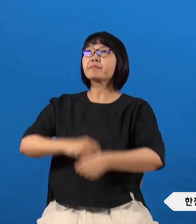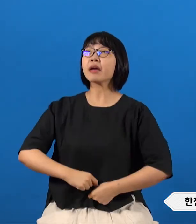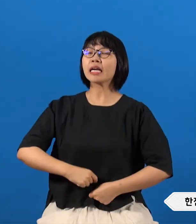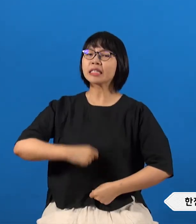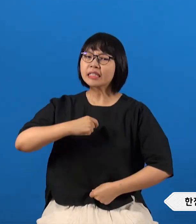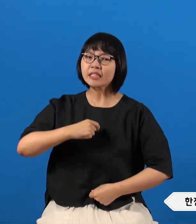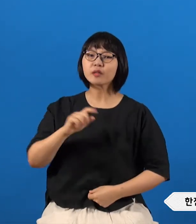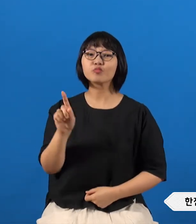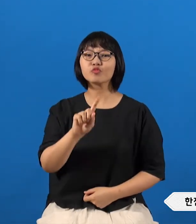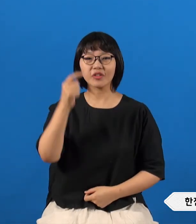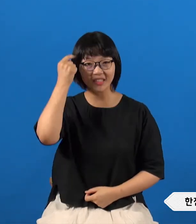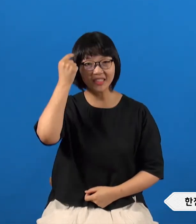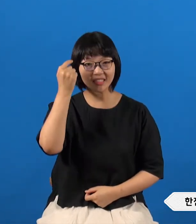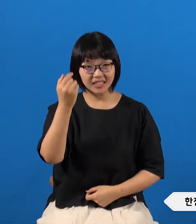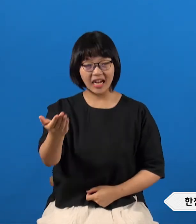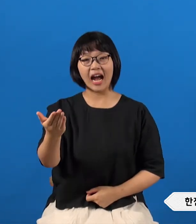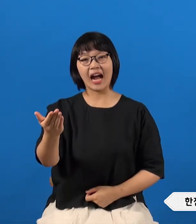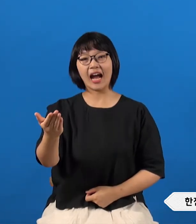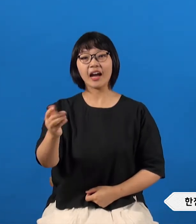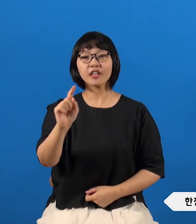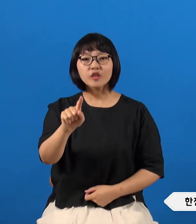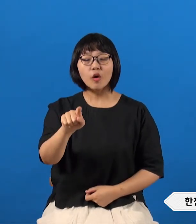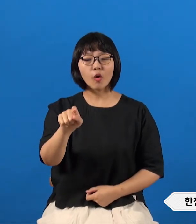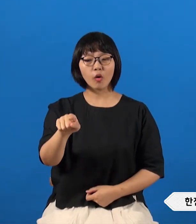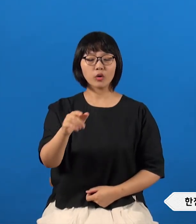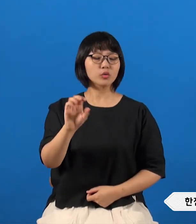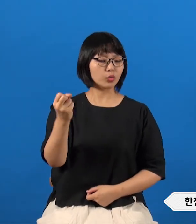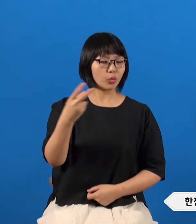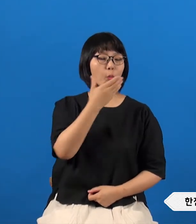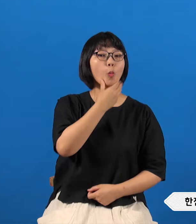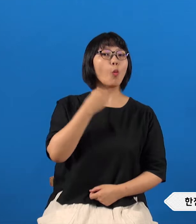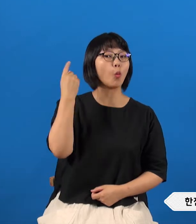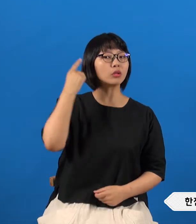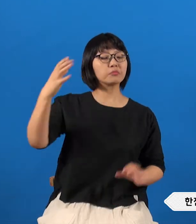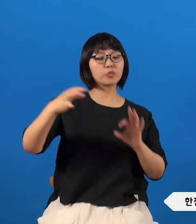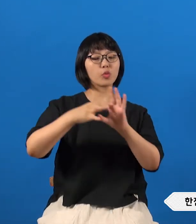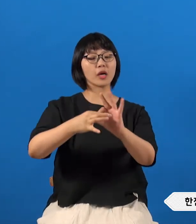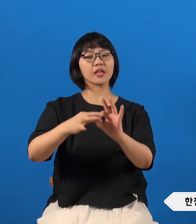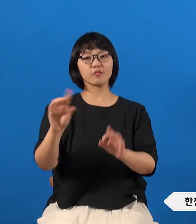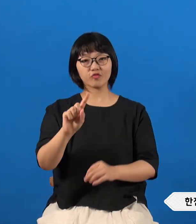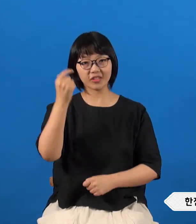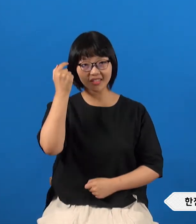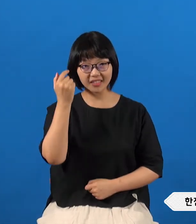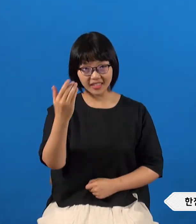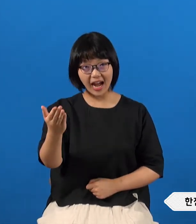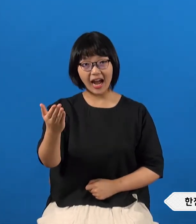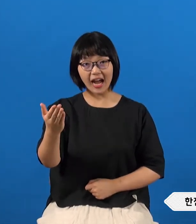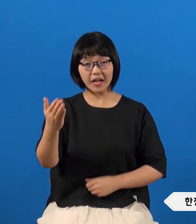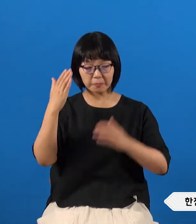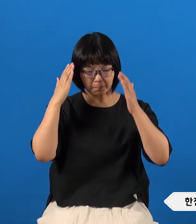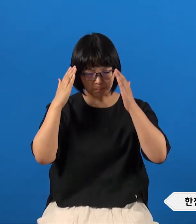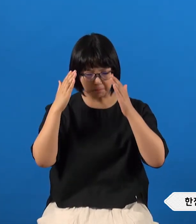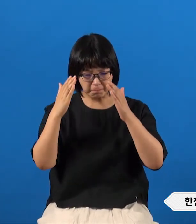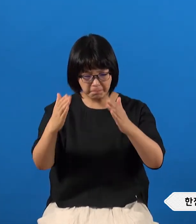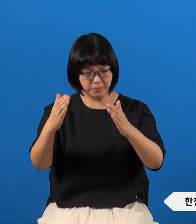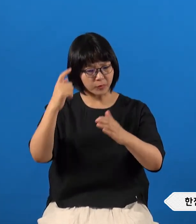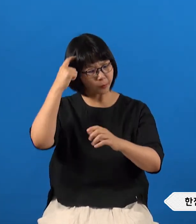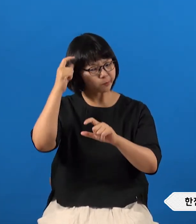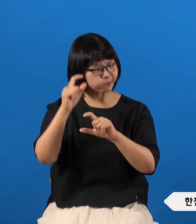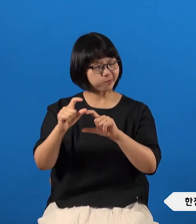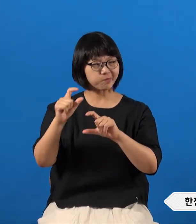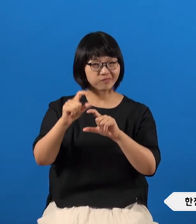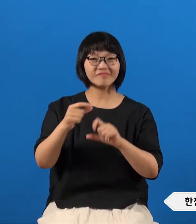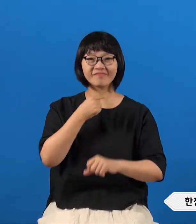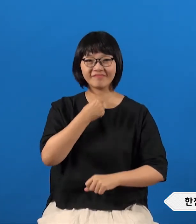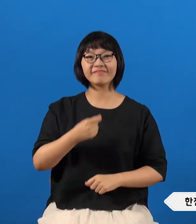의라는 것이 무엇인가, 그것이 복음하고 무슨 관계가 있는가, 거기에 초점을 맞추어서